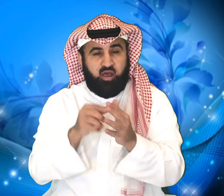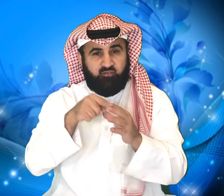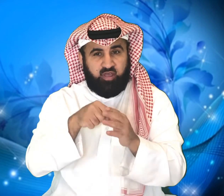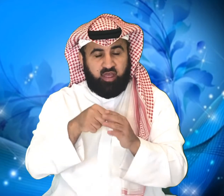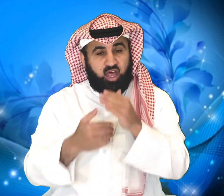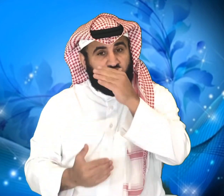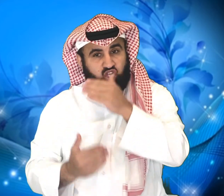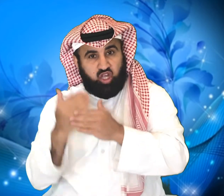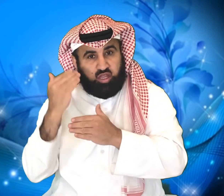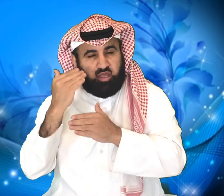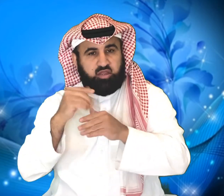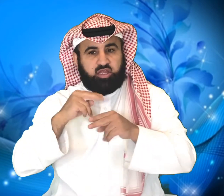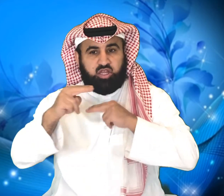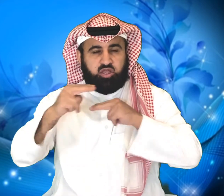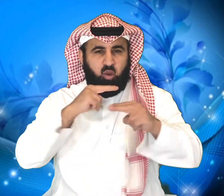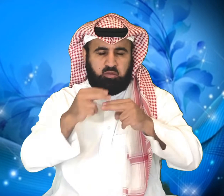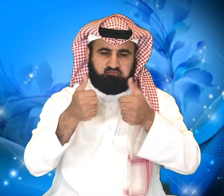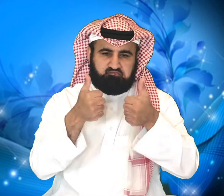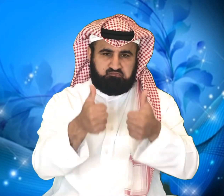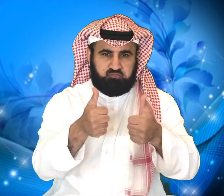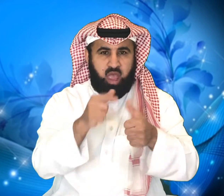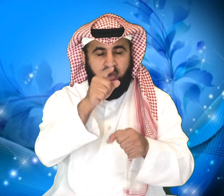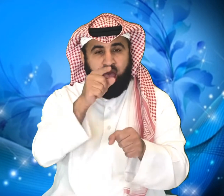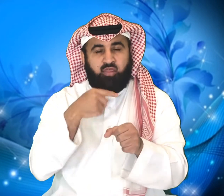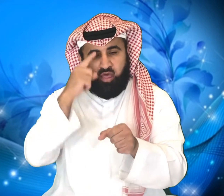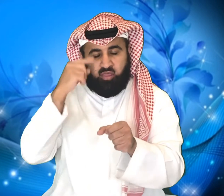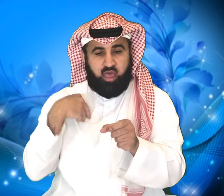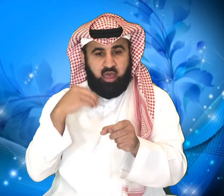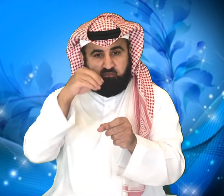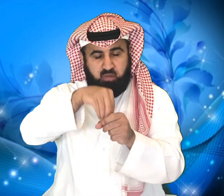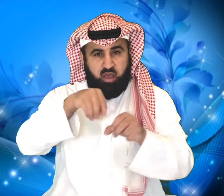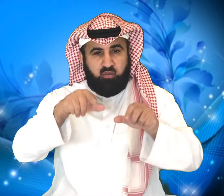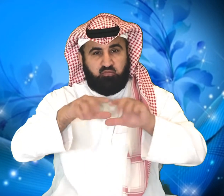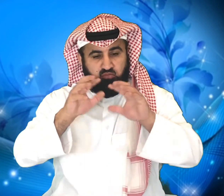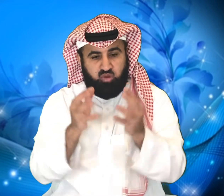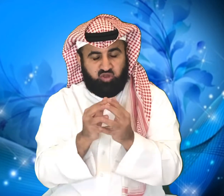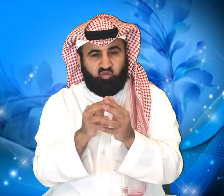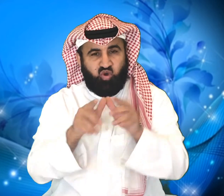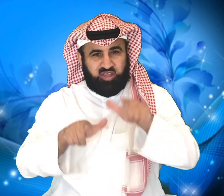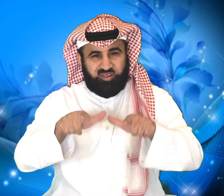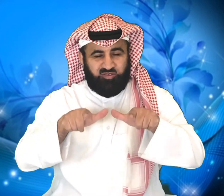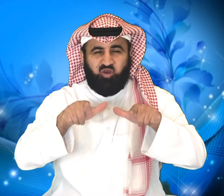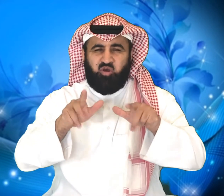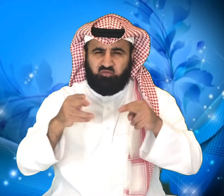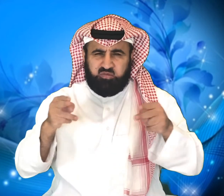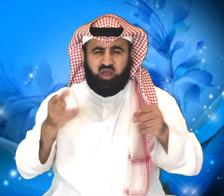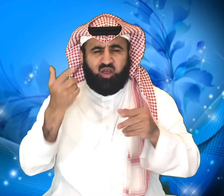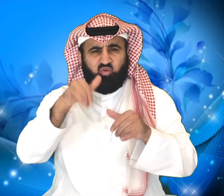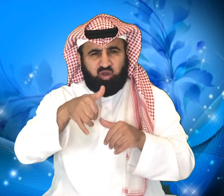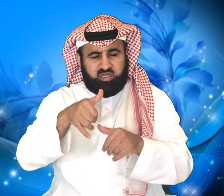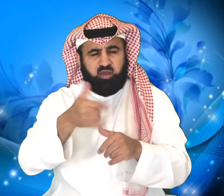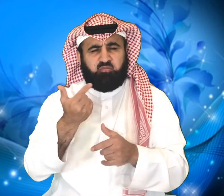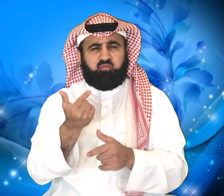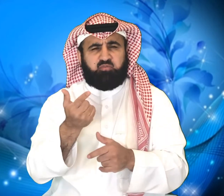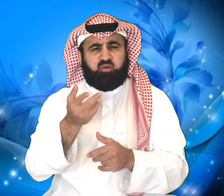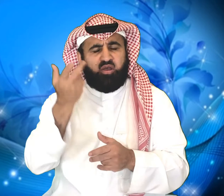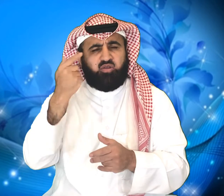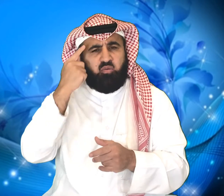نوع جديد من التواصل، وعلى هذا فمن دخل في مجموعة عبر هذه الوسائل تجمع بعض أرحامه